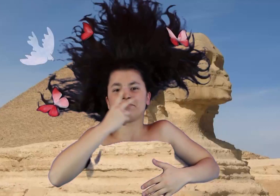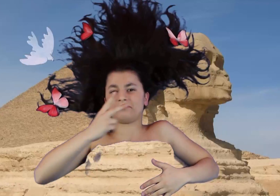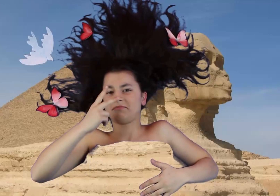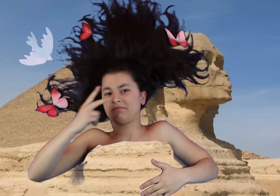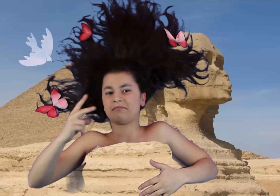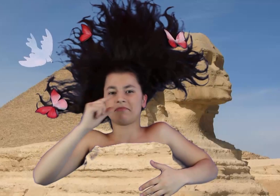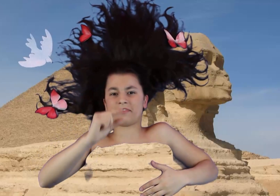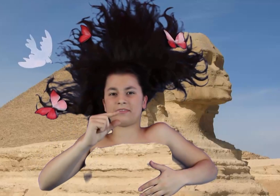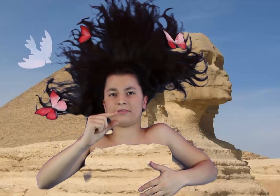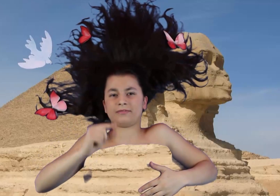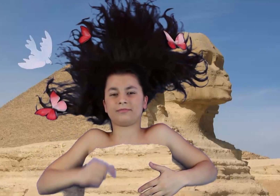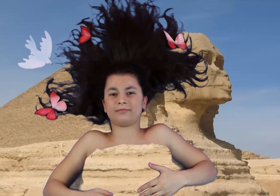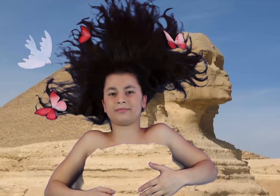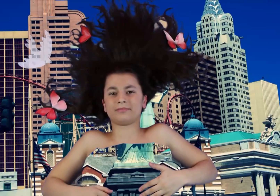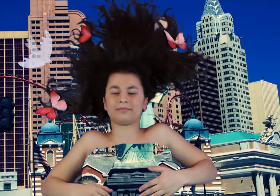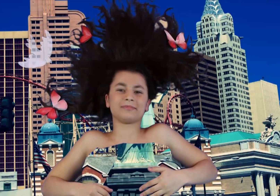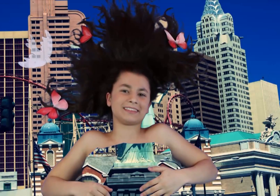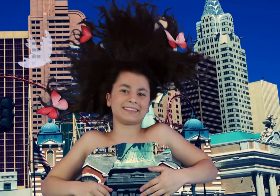tak niewiele zobaczę.